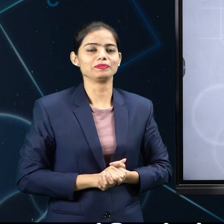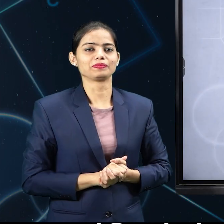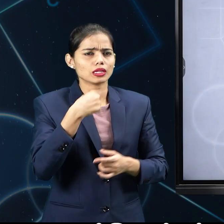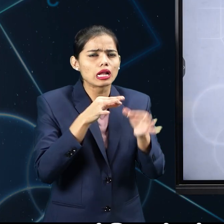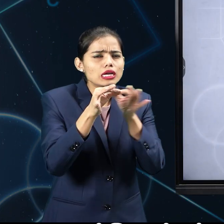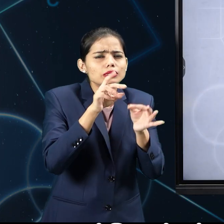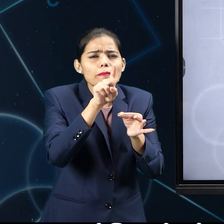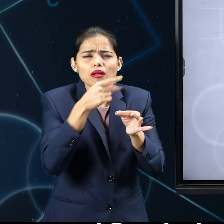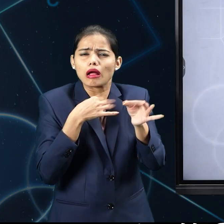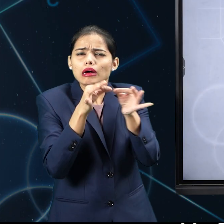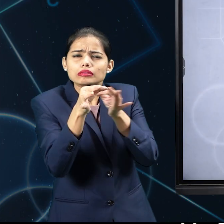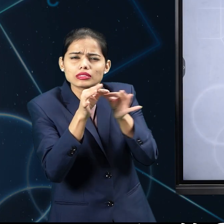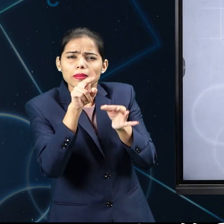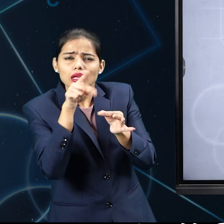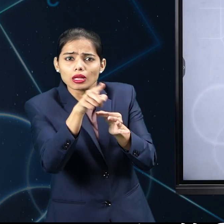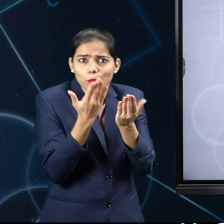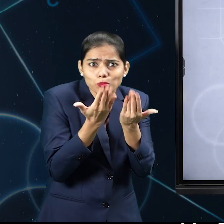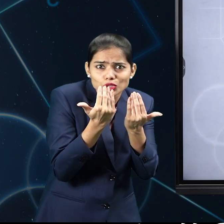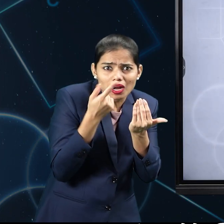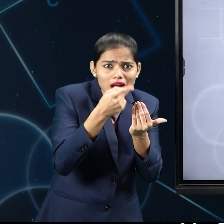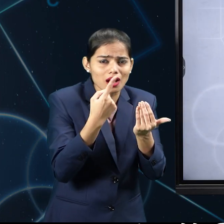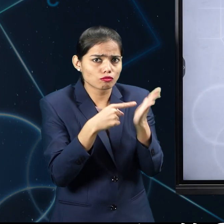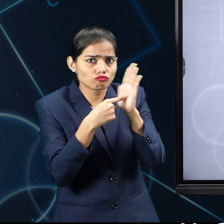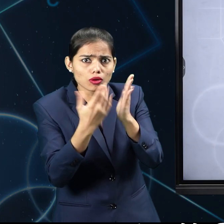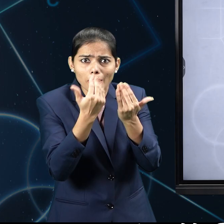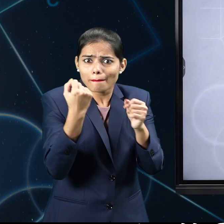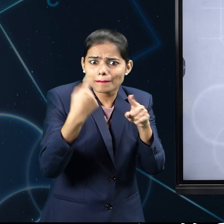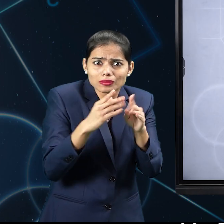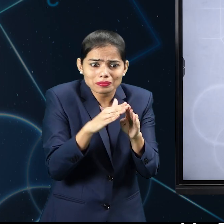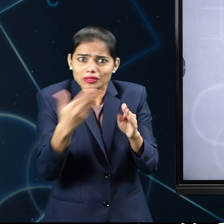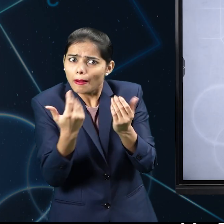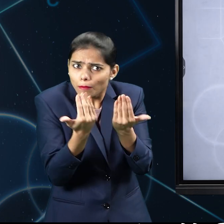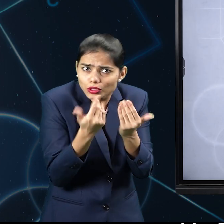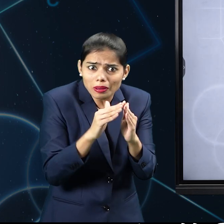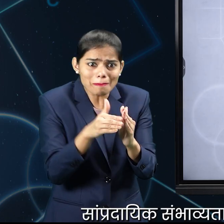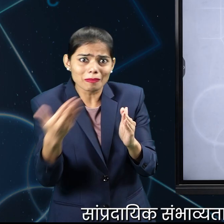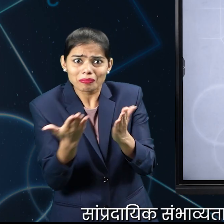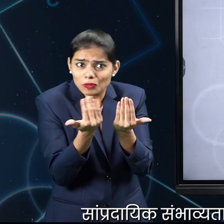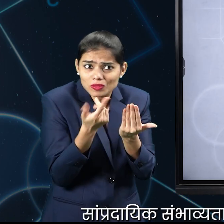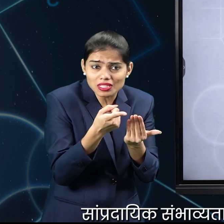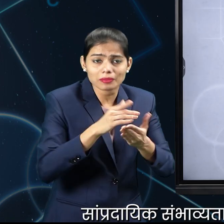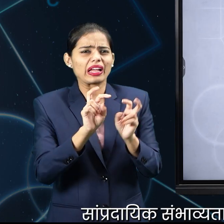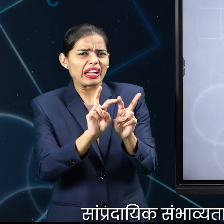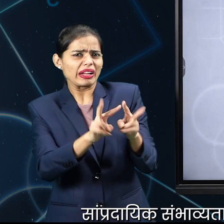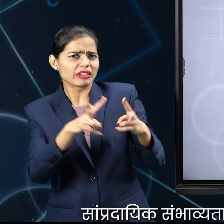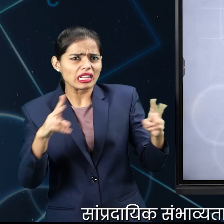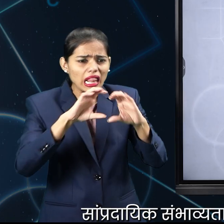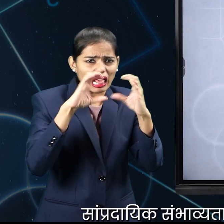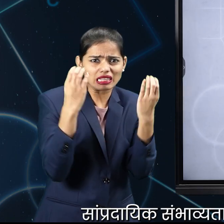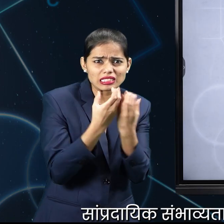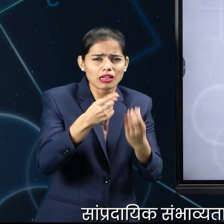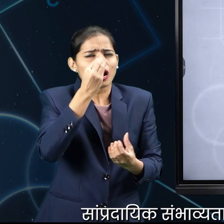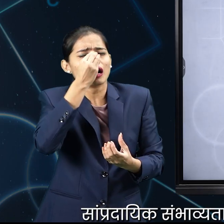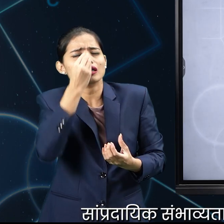खालील गोष्टी समजू शकाल. संभाव्यतेचे दृष्टिकोन परिभाषित व वर्णन करू शकता. सांप्रदायिक संभाव्यता